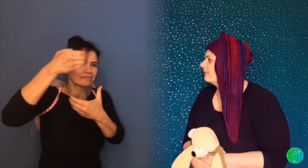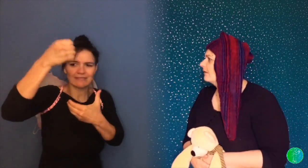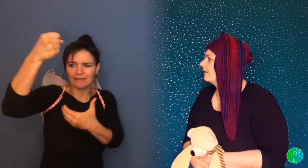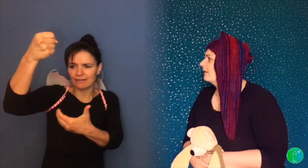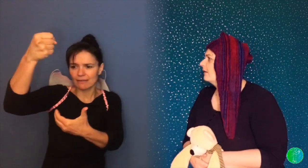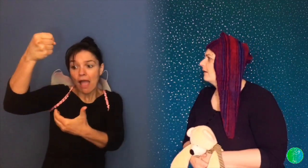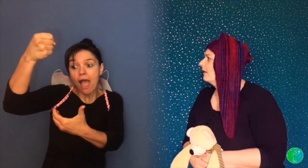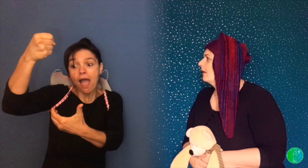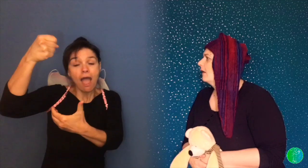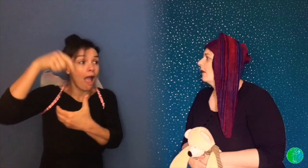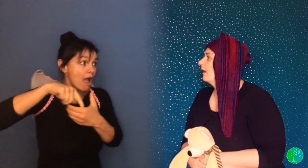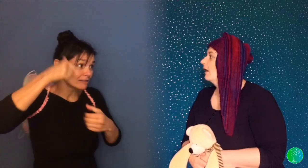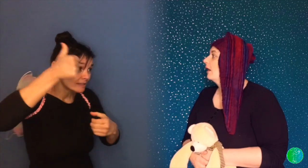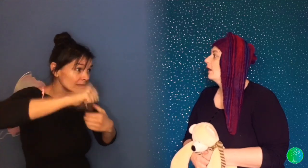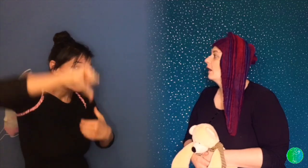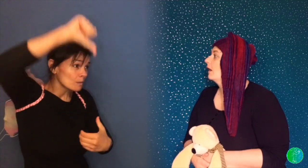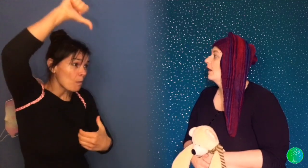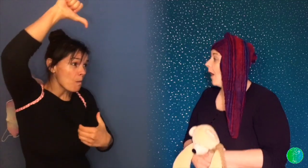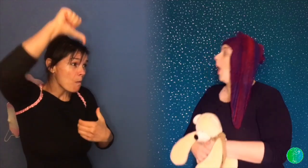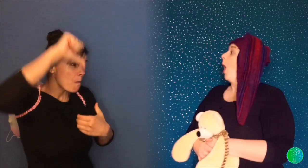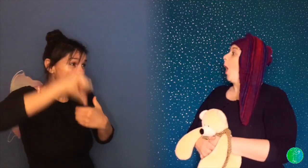sirop de coucou,